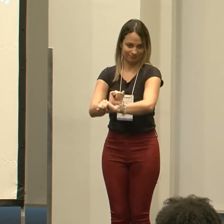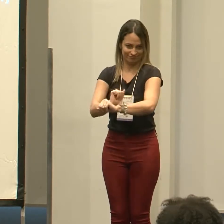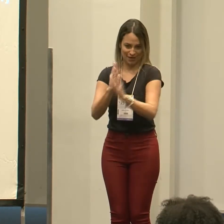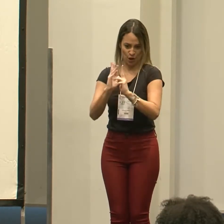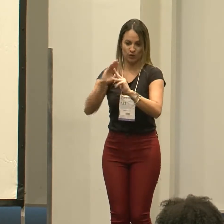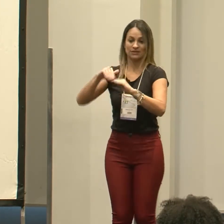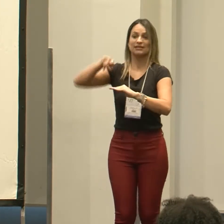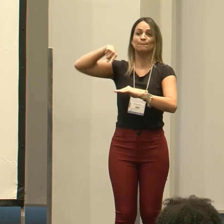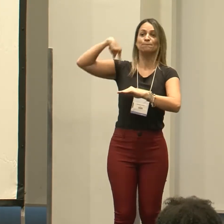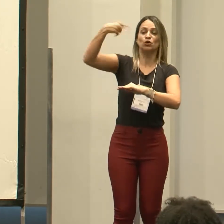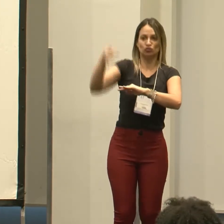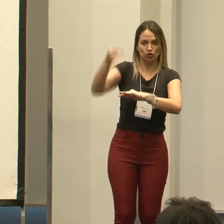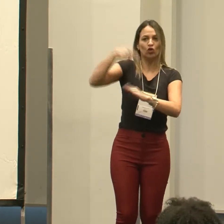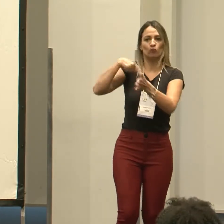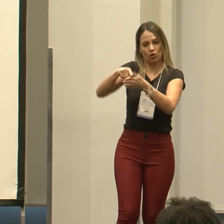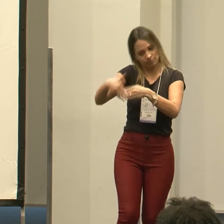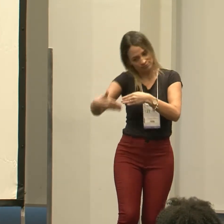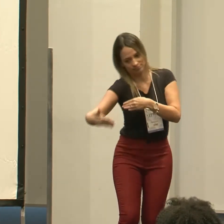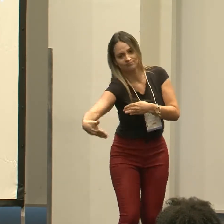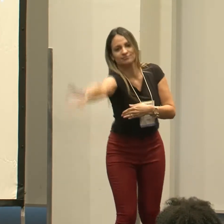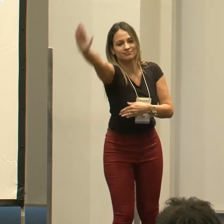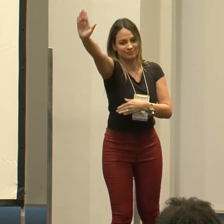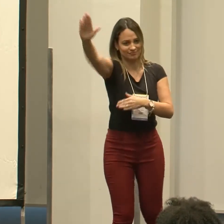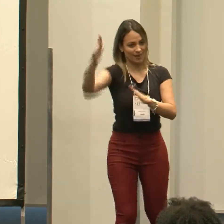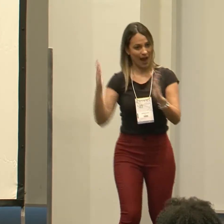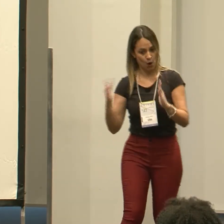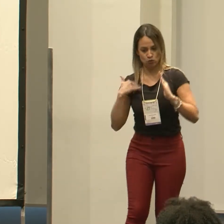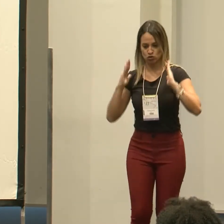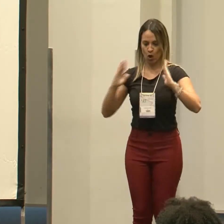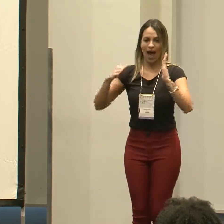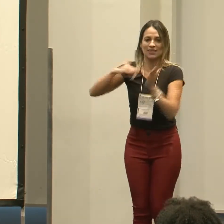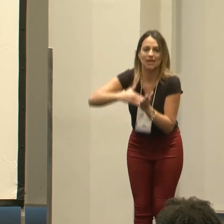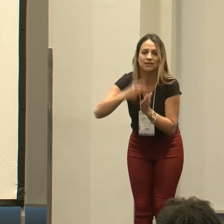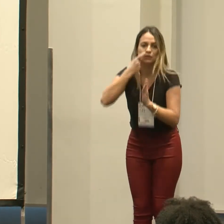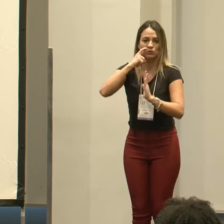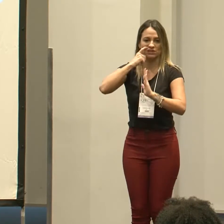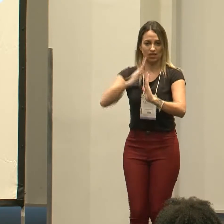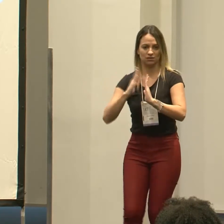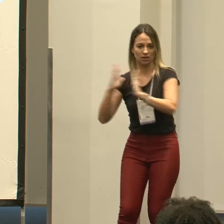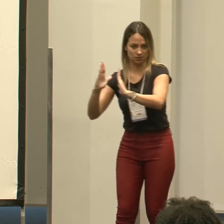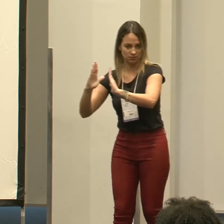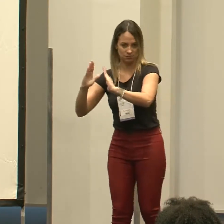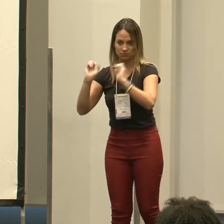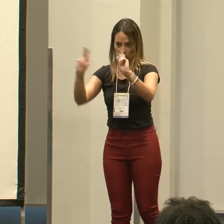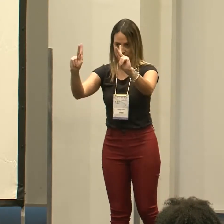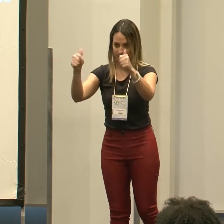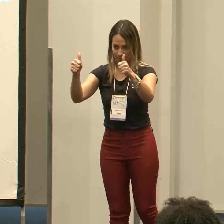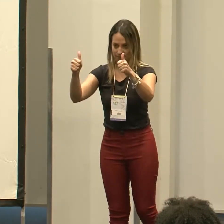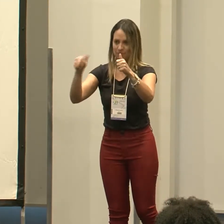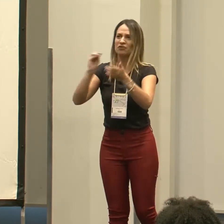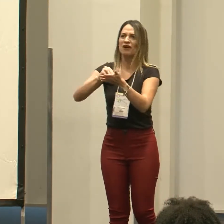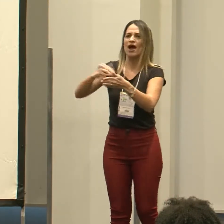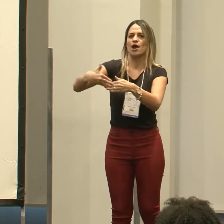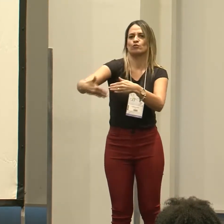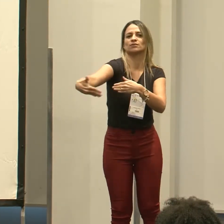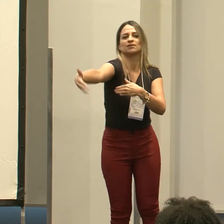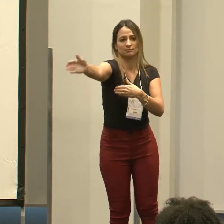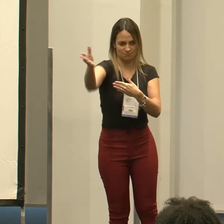uma perspectiva histórica e mais para frente, ao longo da minha pesquisa, eu traço outros autores. Mas agora eu